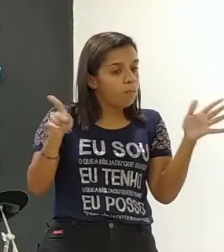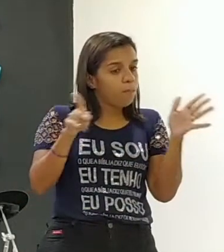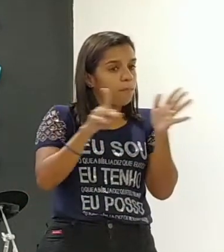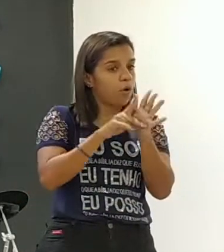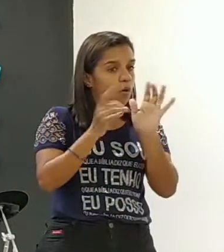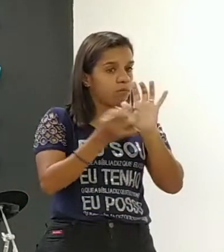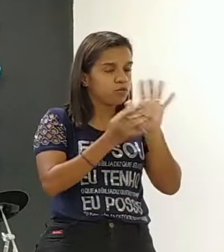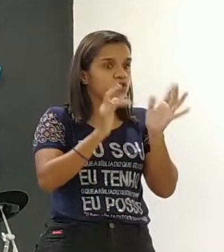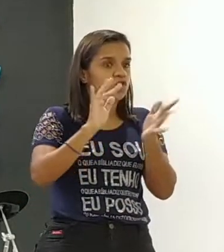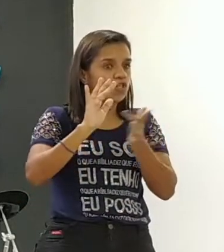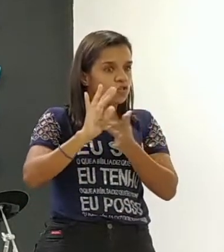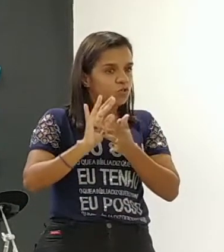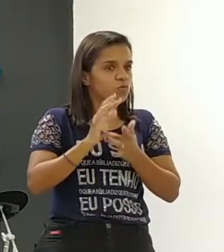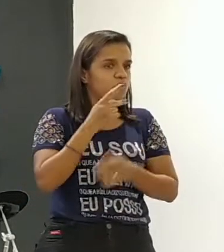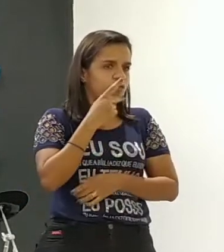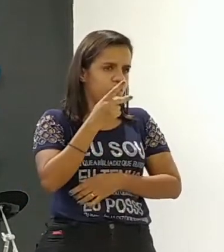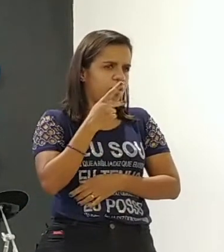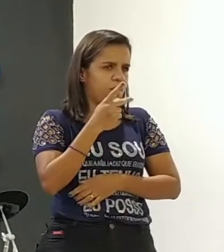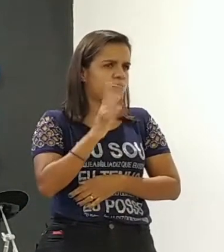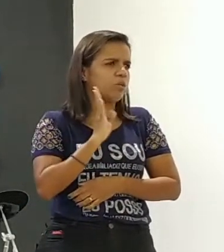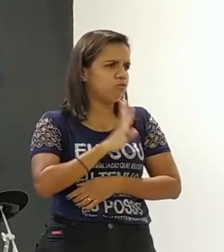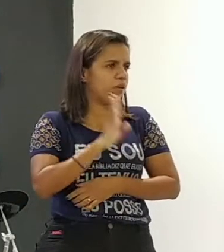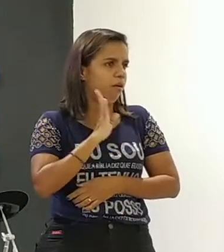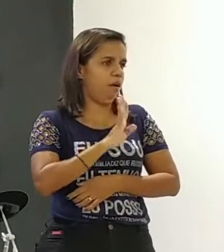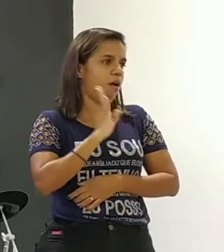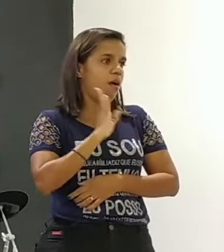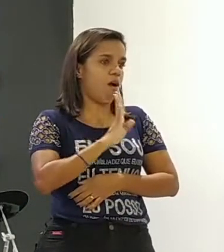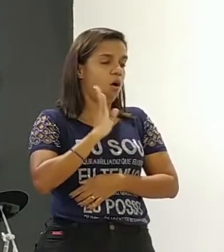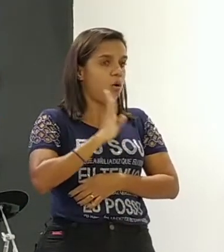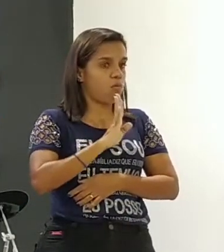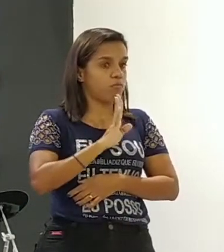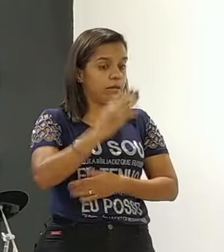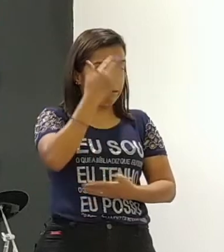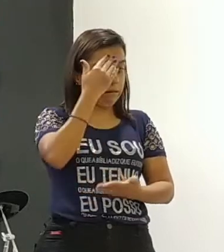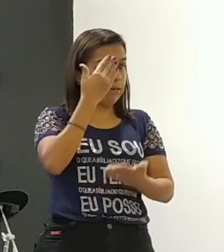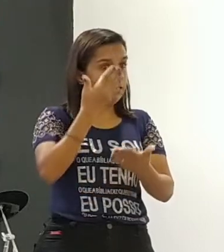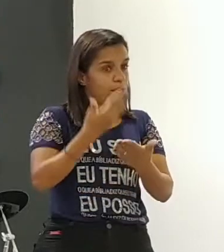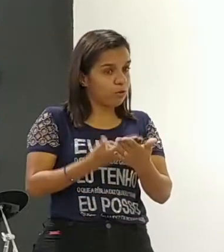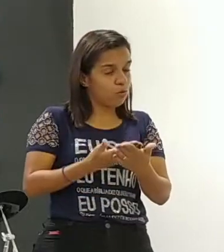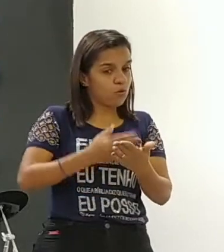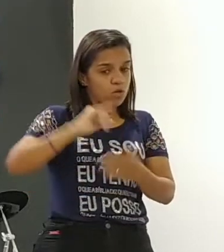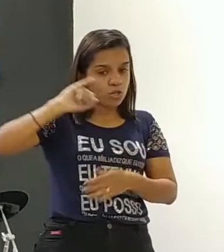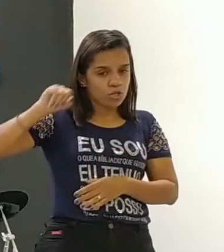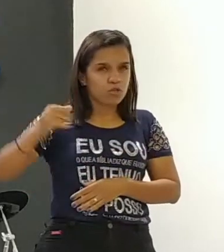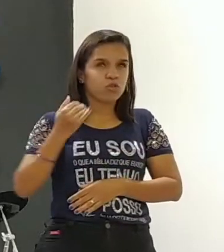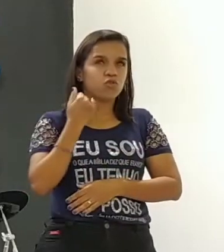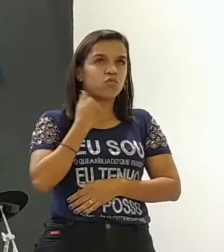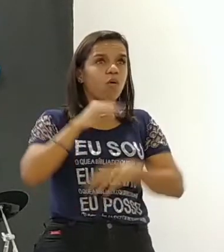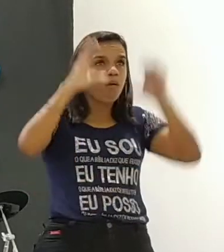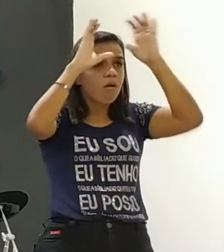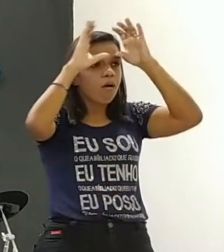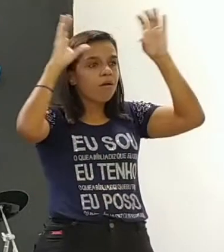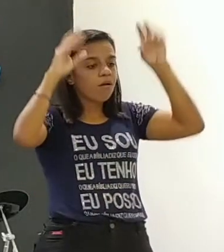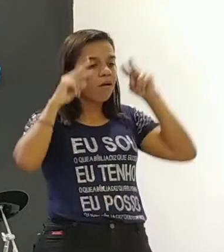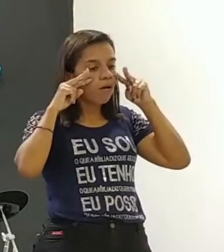falou uma coisa, e eu acho muito bacana. Creio eu que João Batista lá no céu olhou e falou: valeu